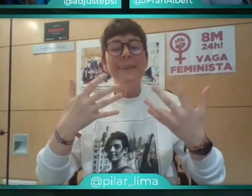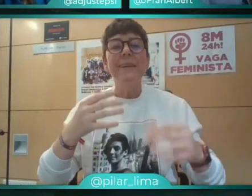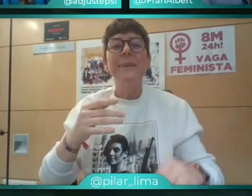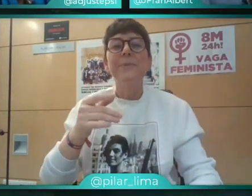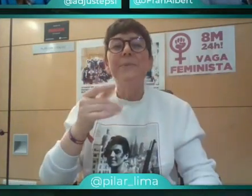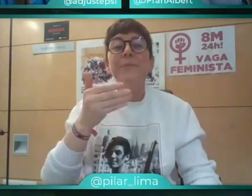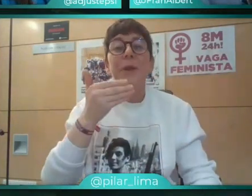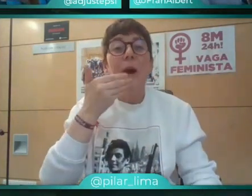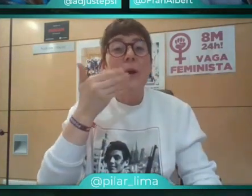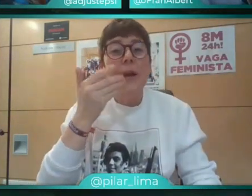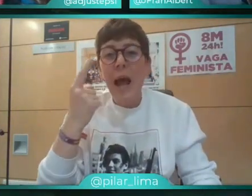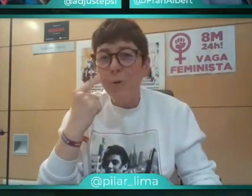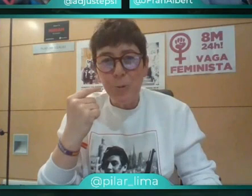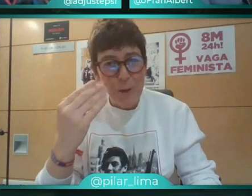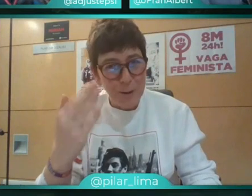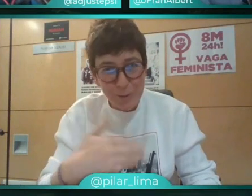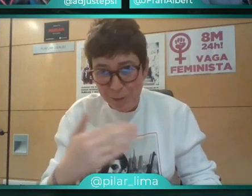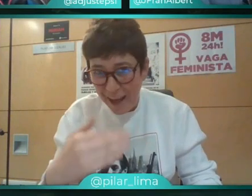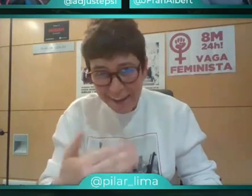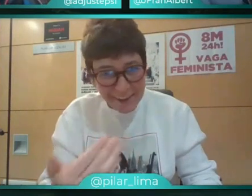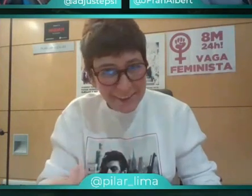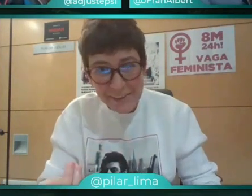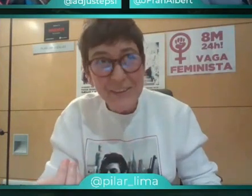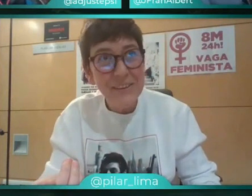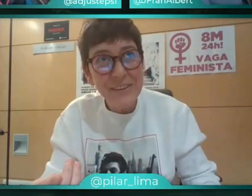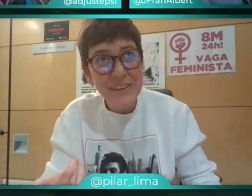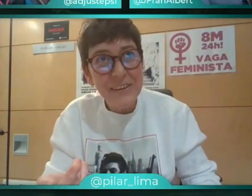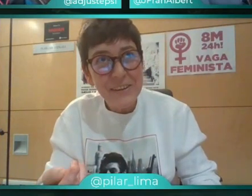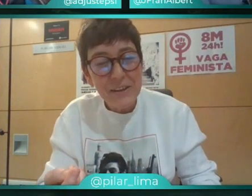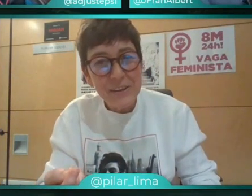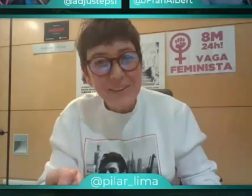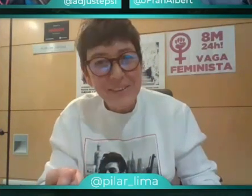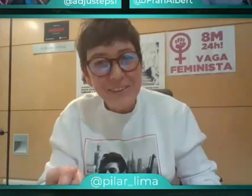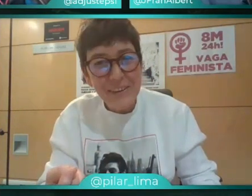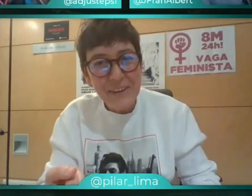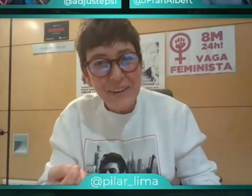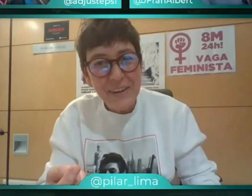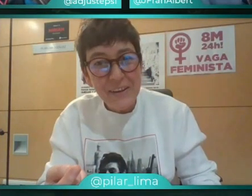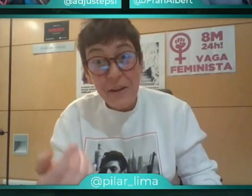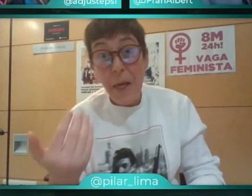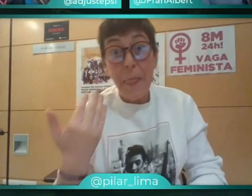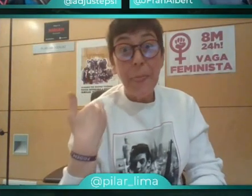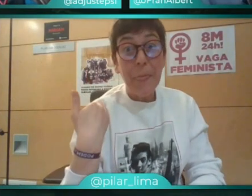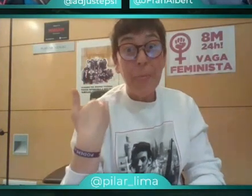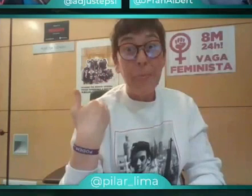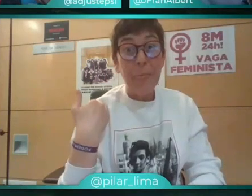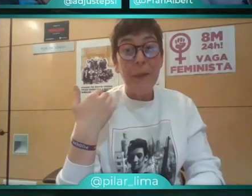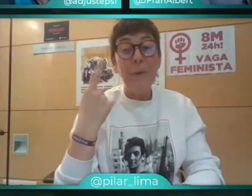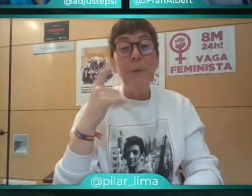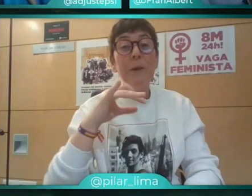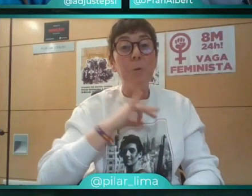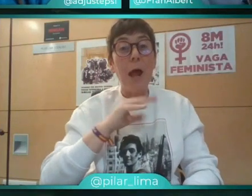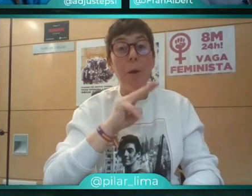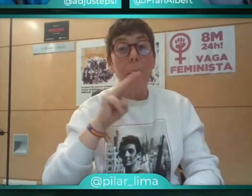claro visualmente con todos los los signos de la lengua de signos está ahí todas las la entonación se da con la expresión